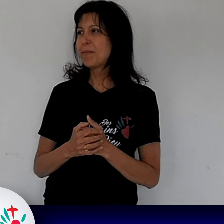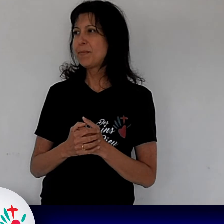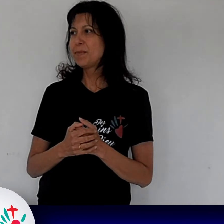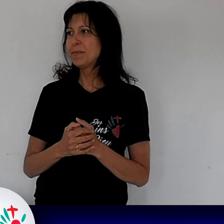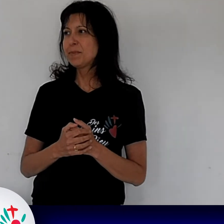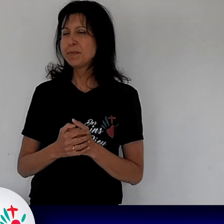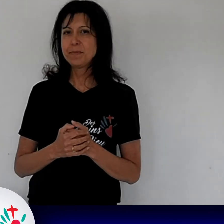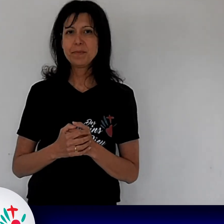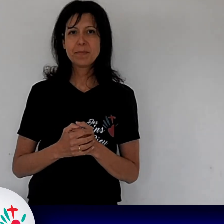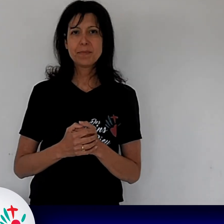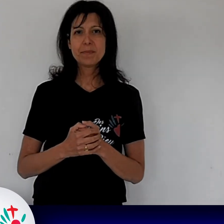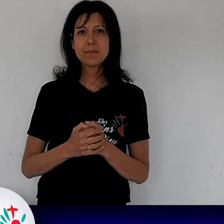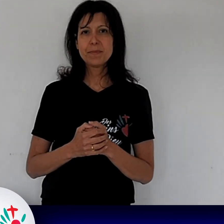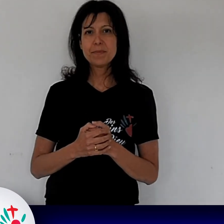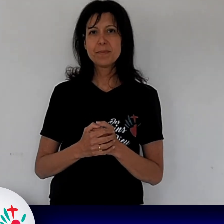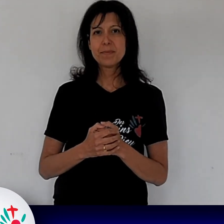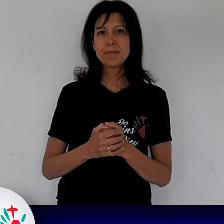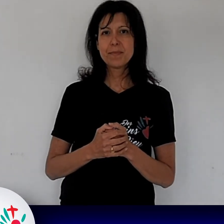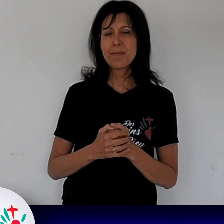présenter